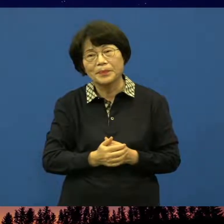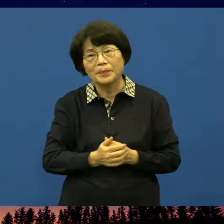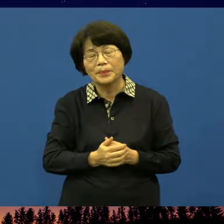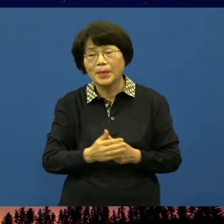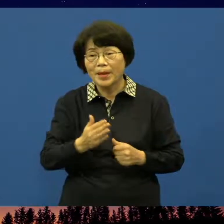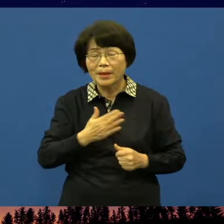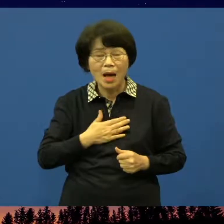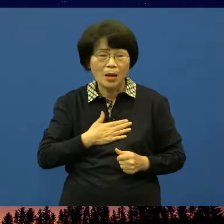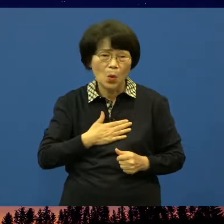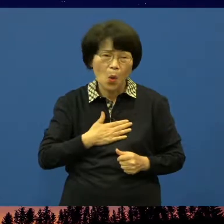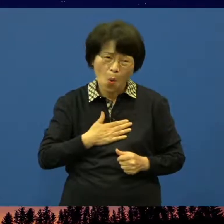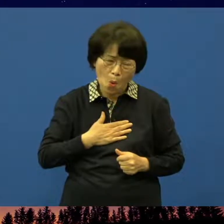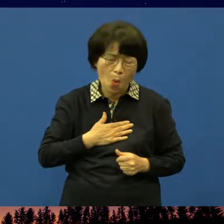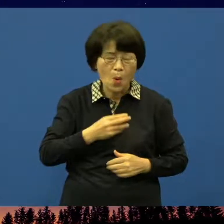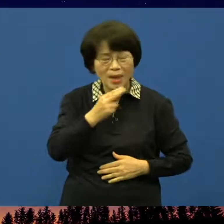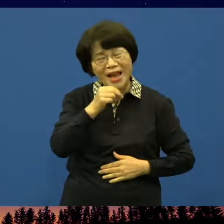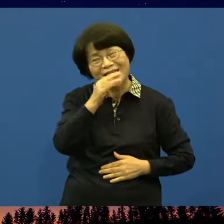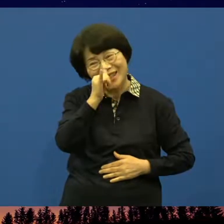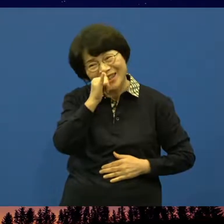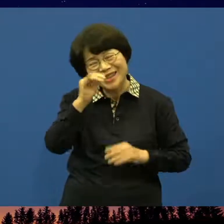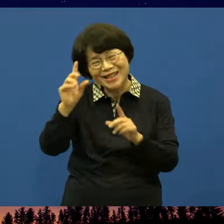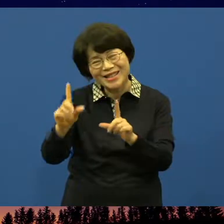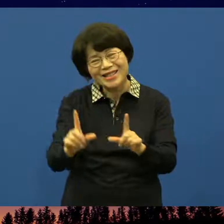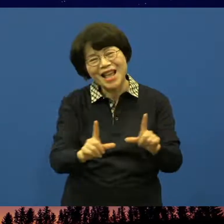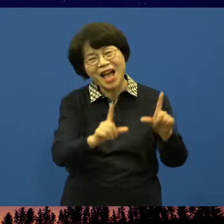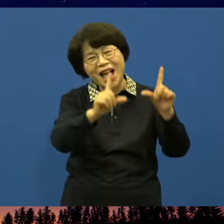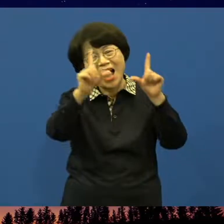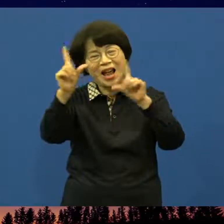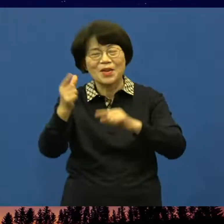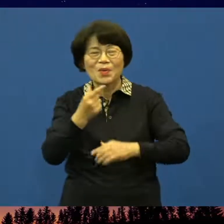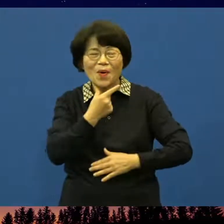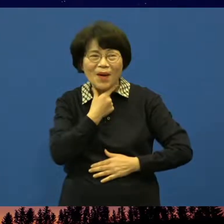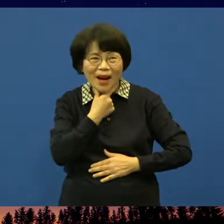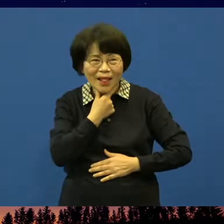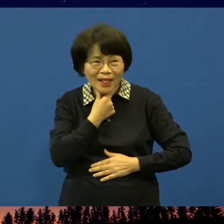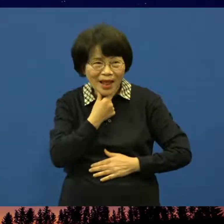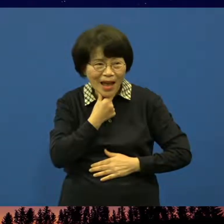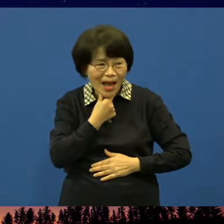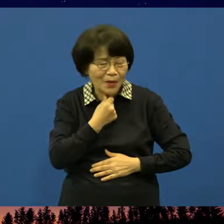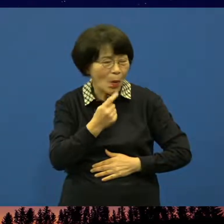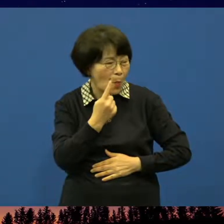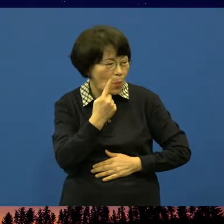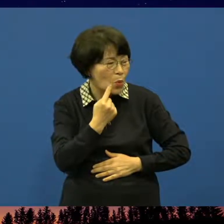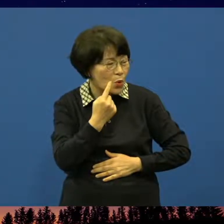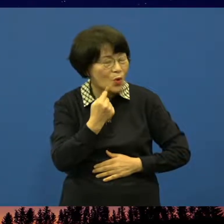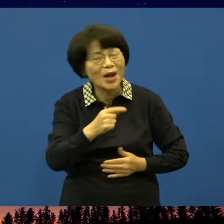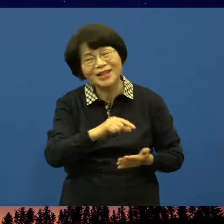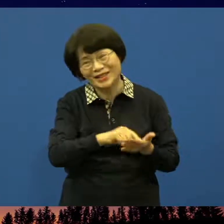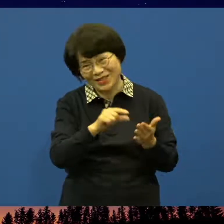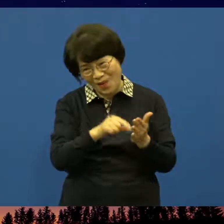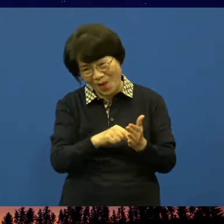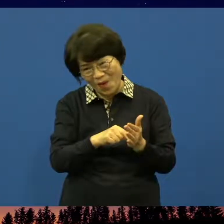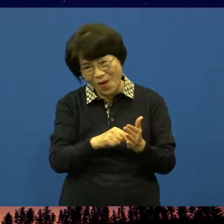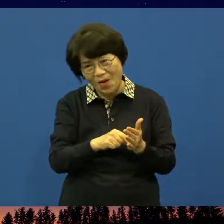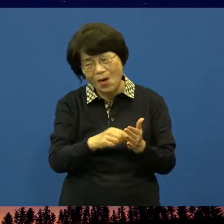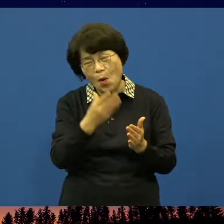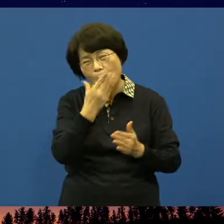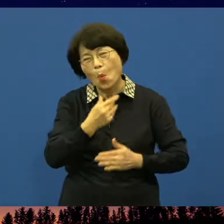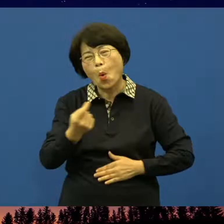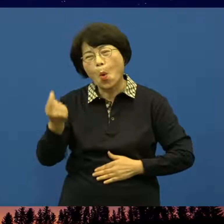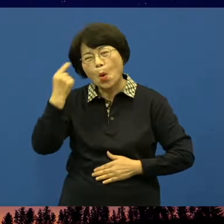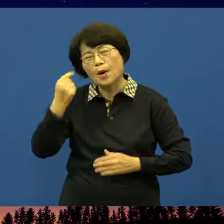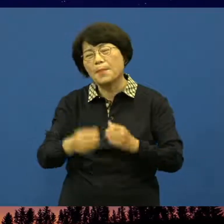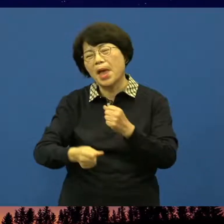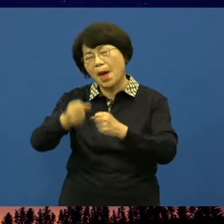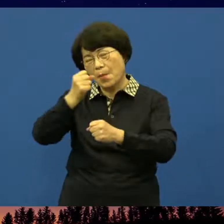나도 저렇게 살고 싶다고 할 정도의 인생을 살아가라, 이 말이에요. 이 복음이 그렇게 우리를 회복시킬 때 그런 삶이 된다는